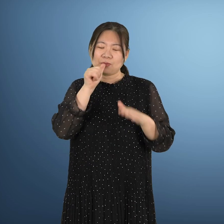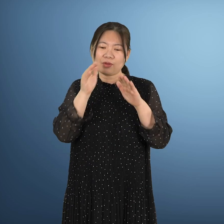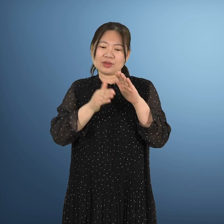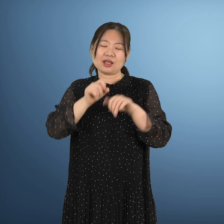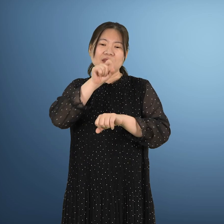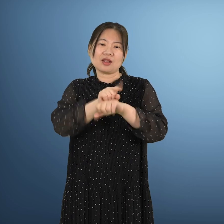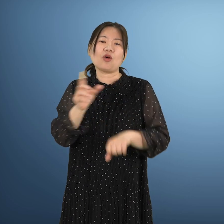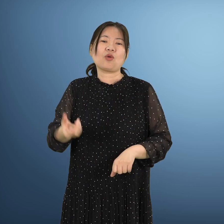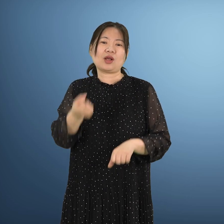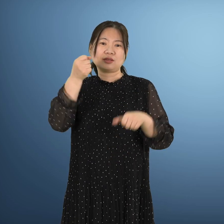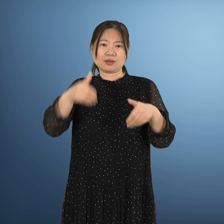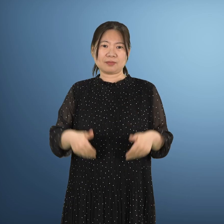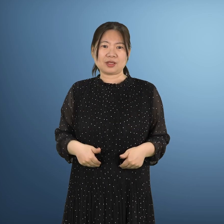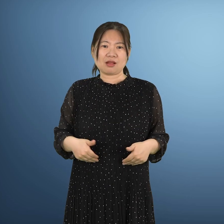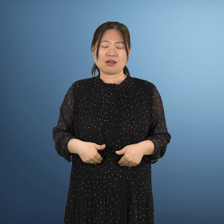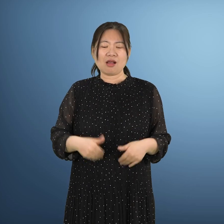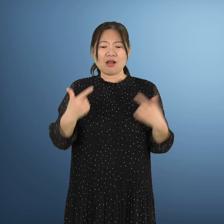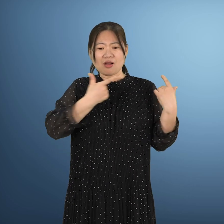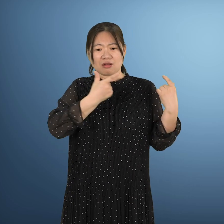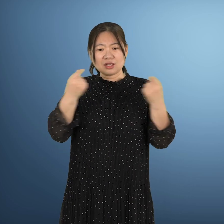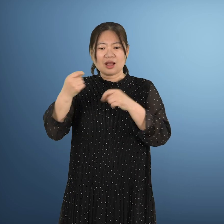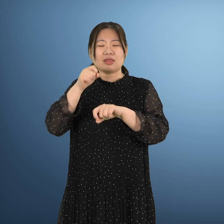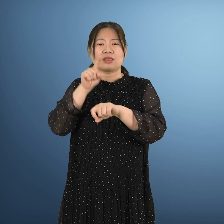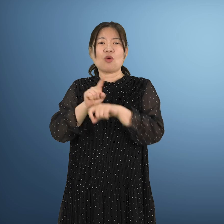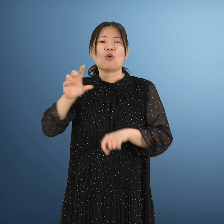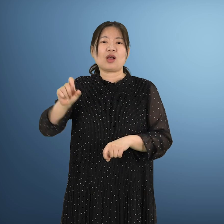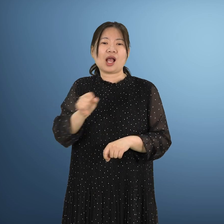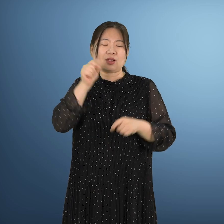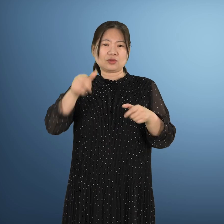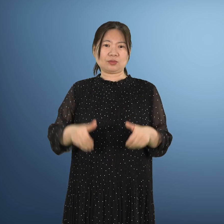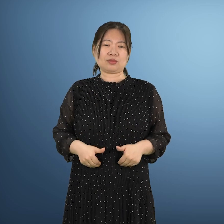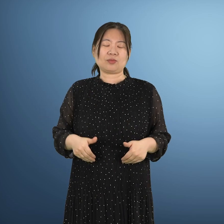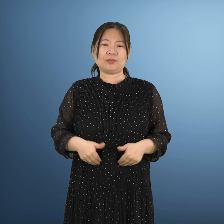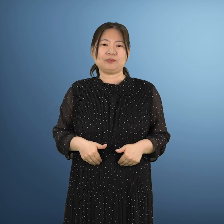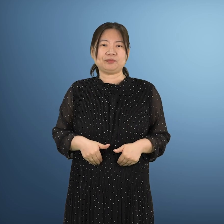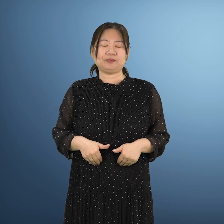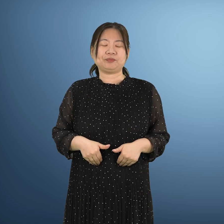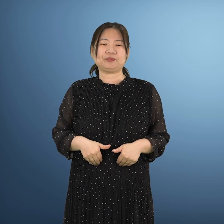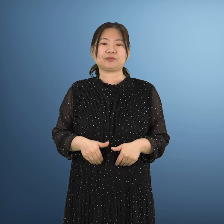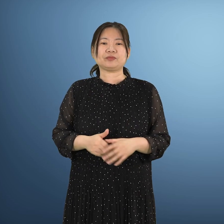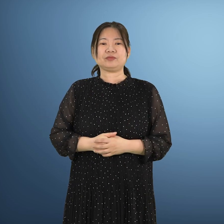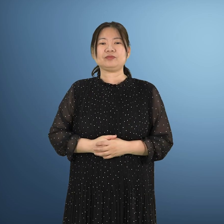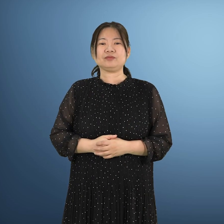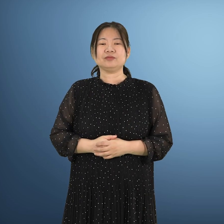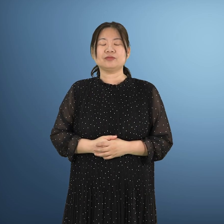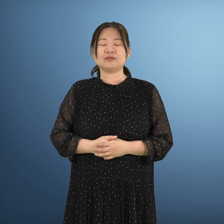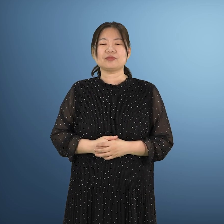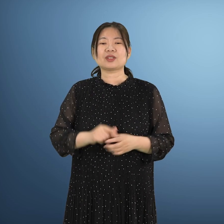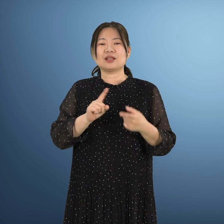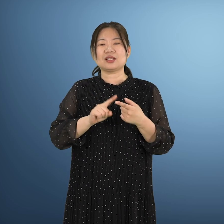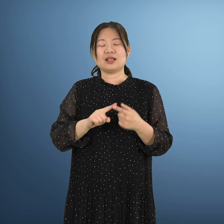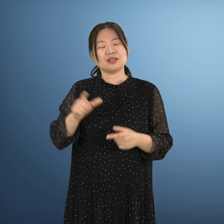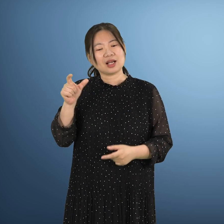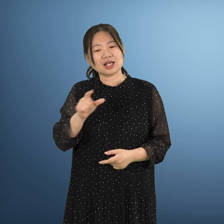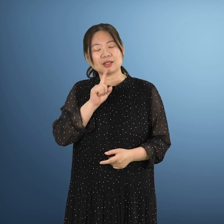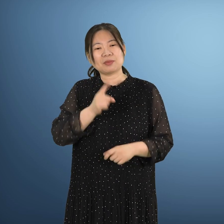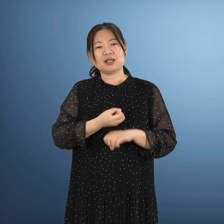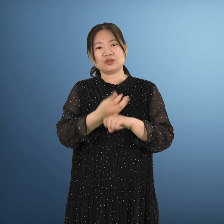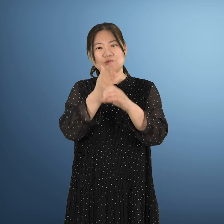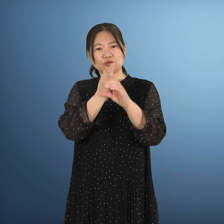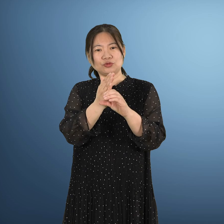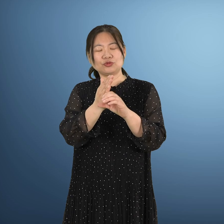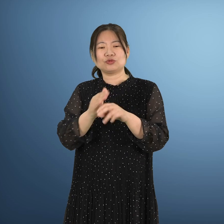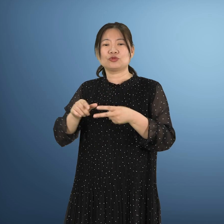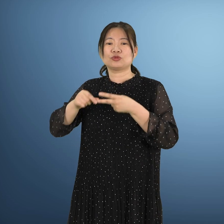절대성, 일관성을 가지고 맹세를 해야 된다, 그것을 강조하고 있는 겁니다. 자,